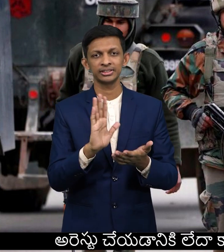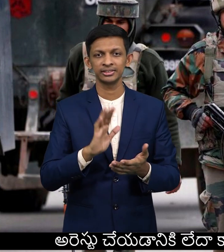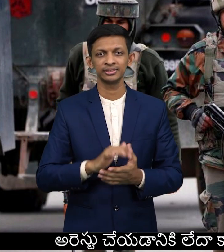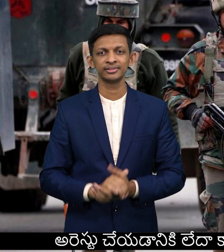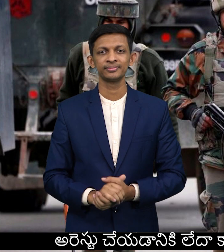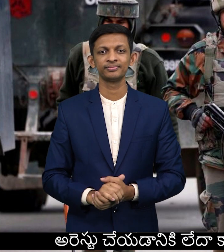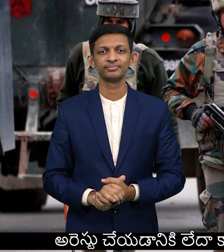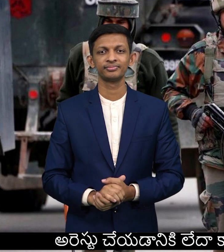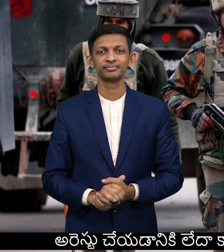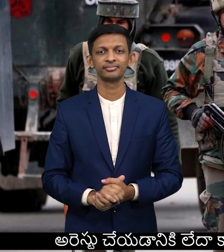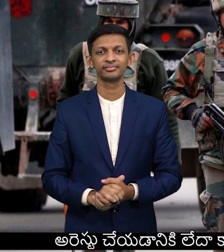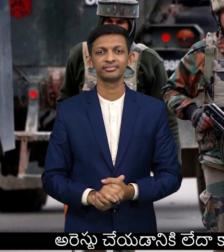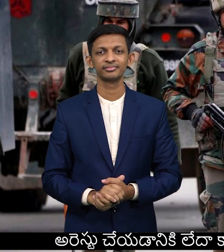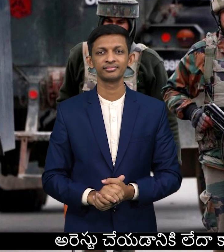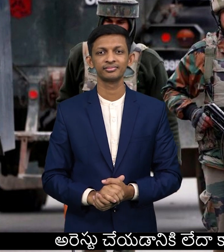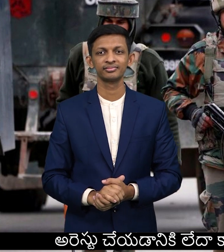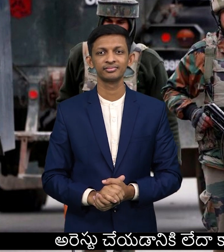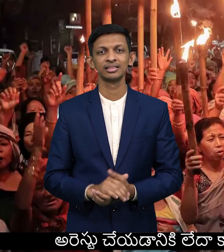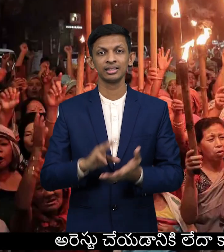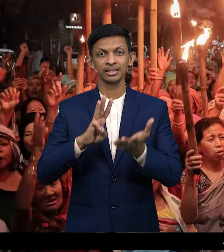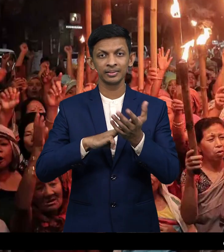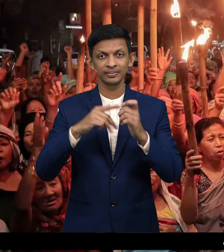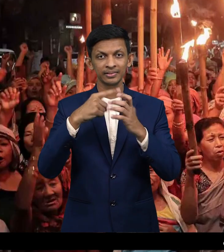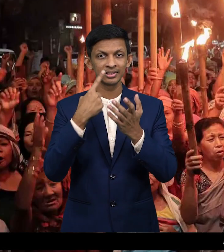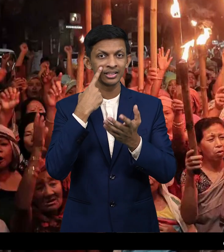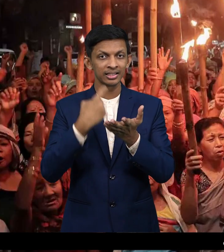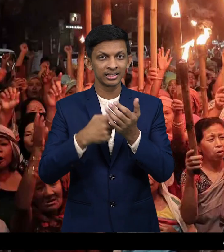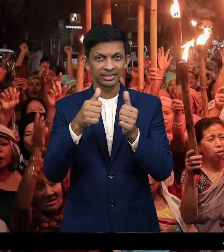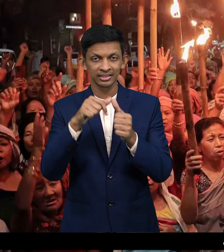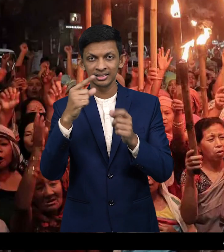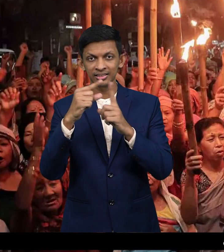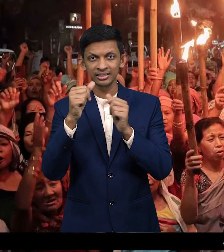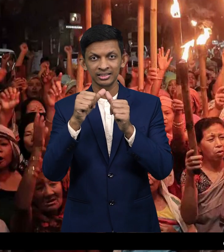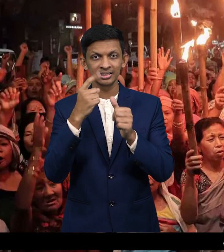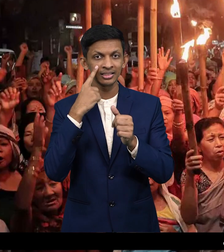లేదా కాల్చటానికి భద్రతా దళాలను అనుమతించింది. మీరా పైబీ ఉద్యమం.